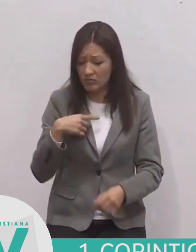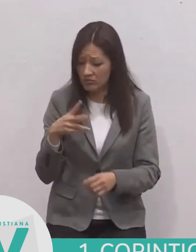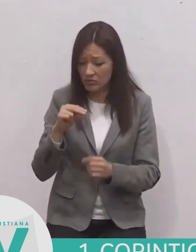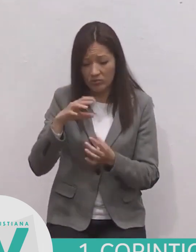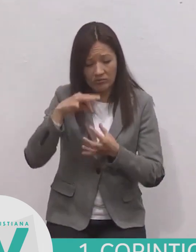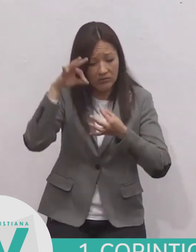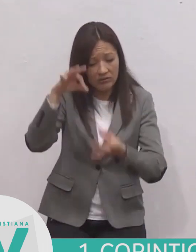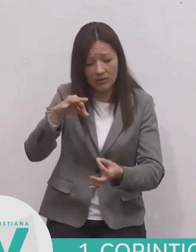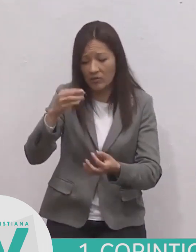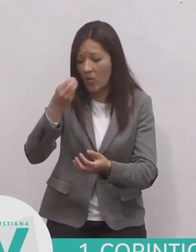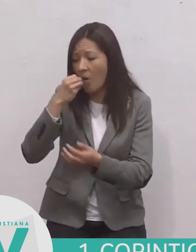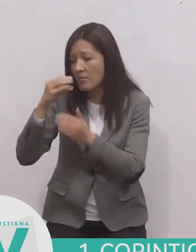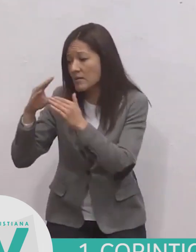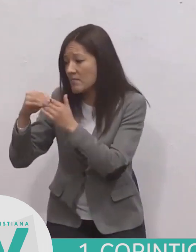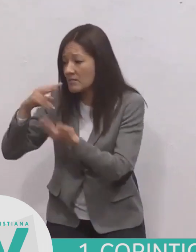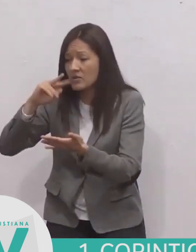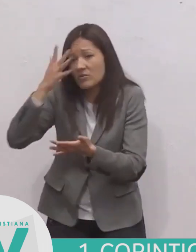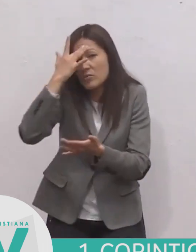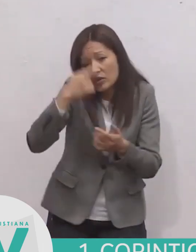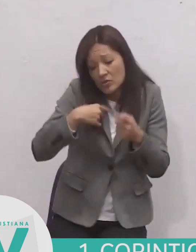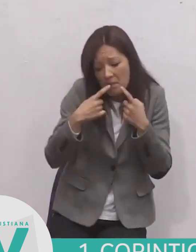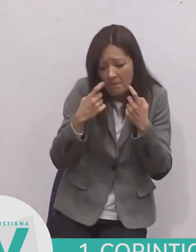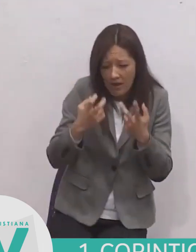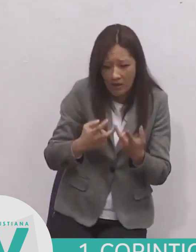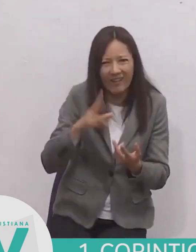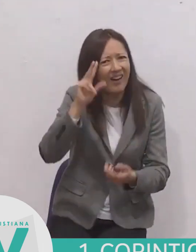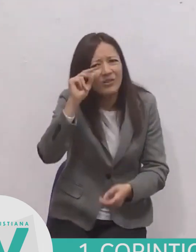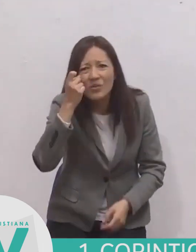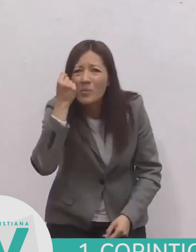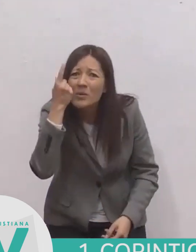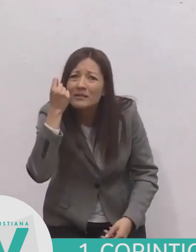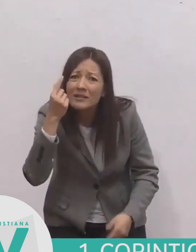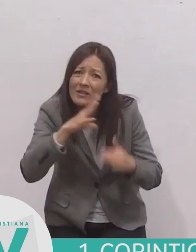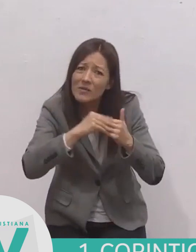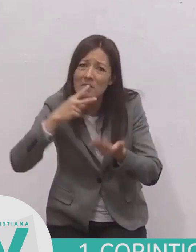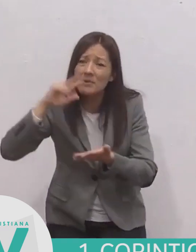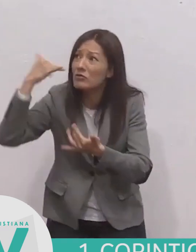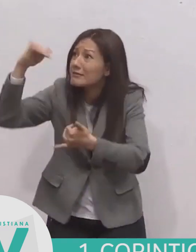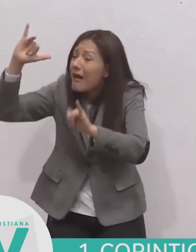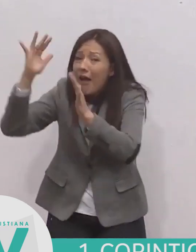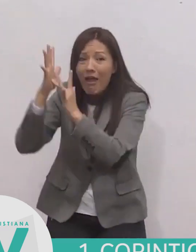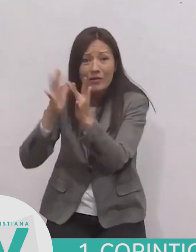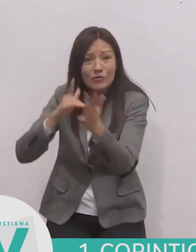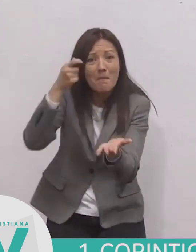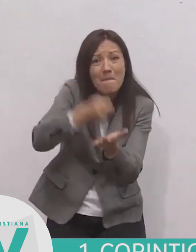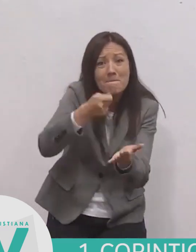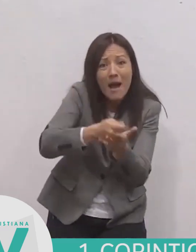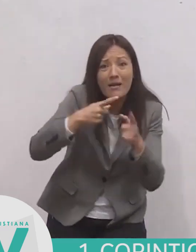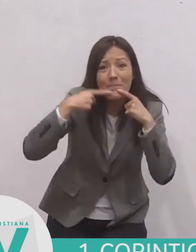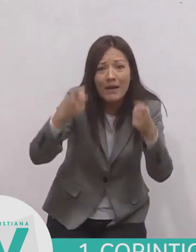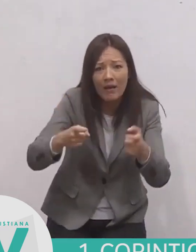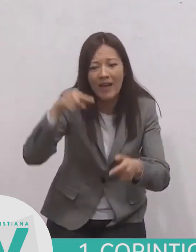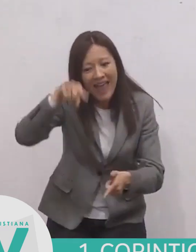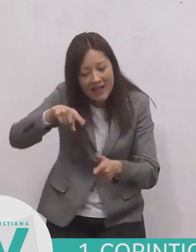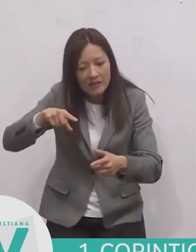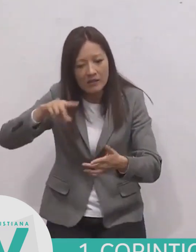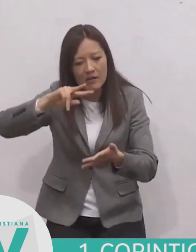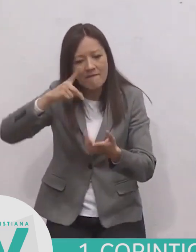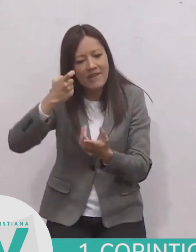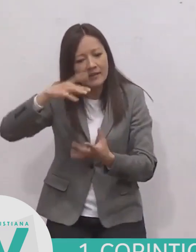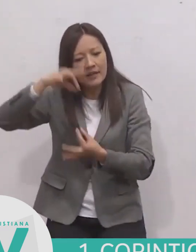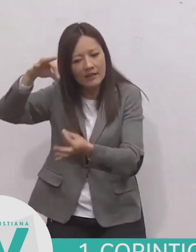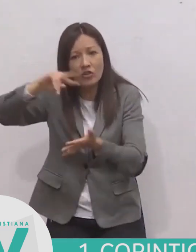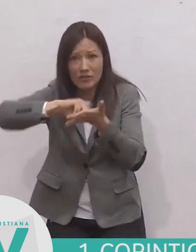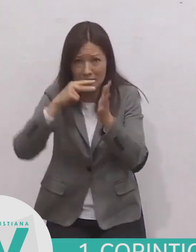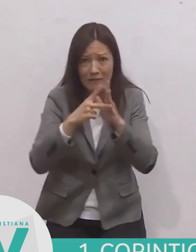pecador, entonces no ha entendido la salvación. El Señor pagó por nuestros pecados. Pero aquí no está hablando de eso. Aquí lo que